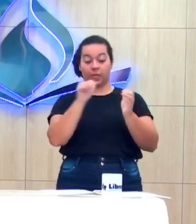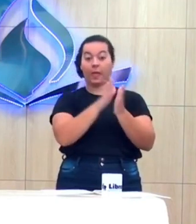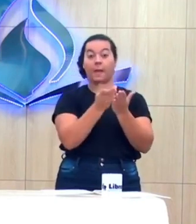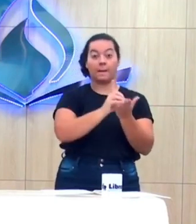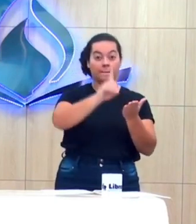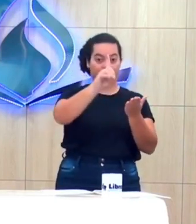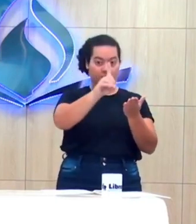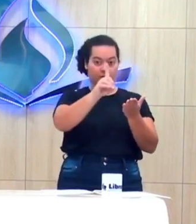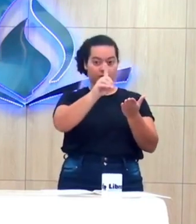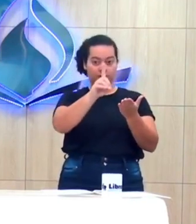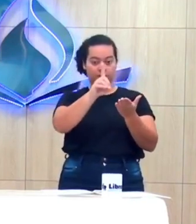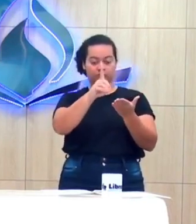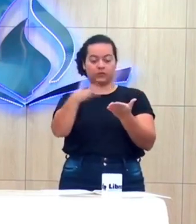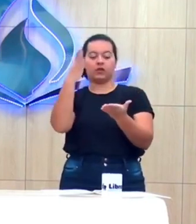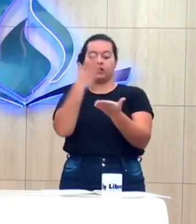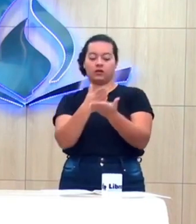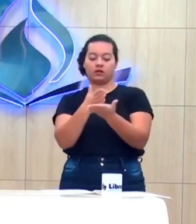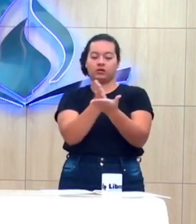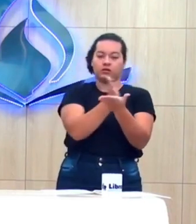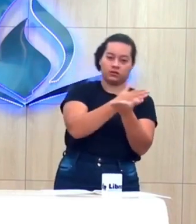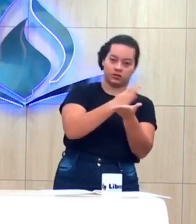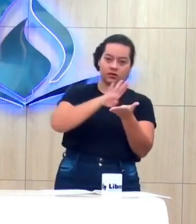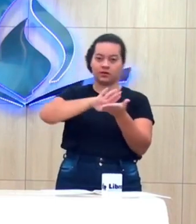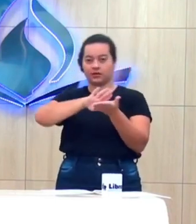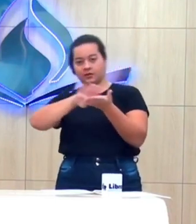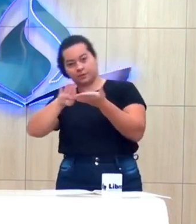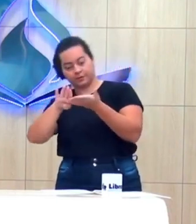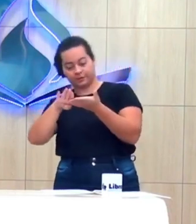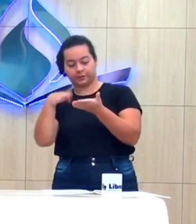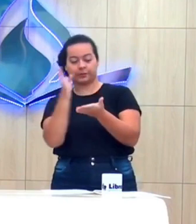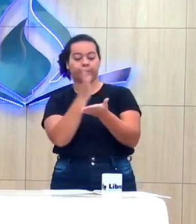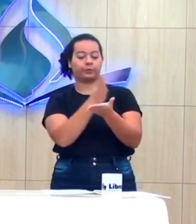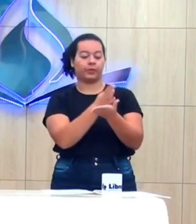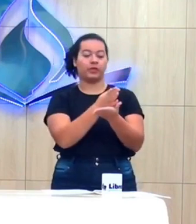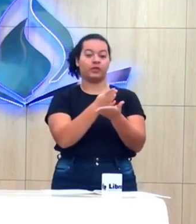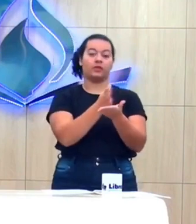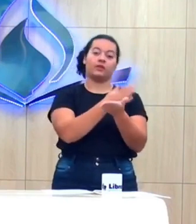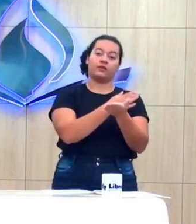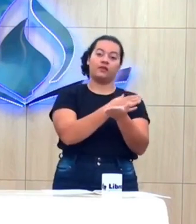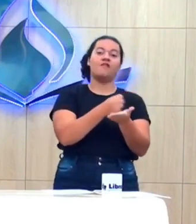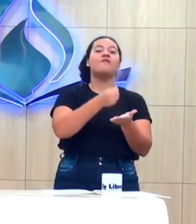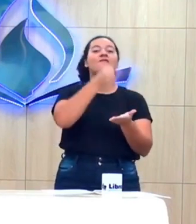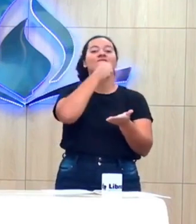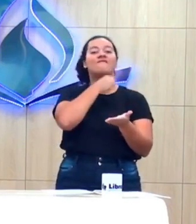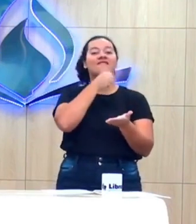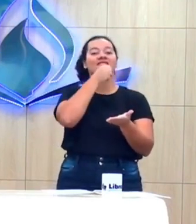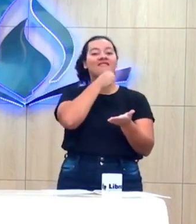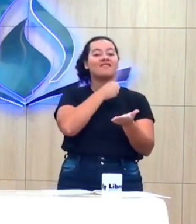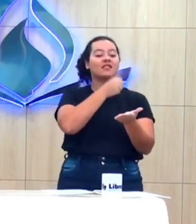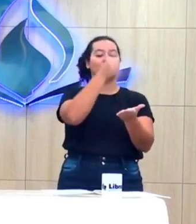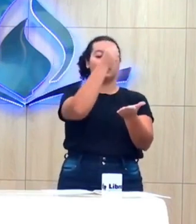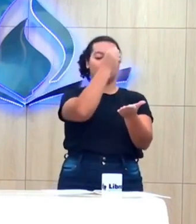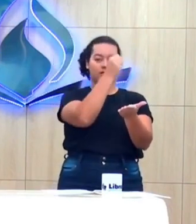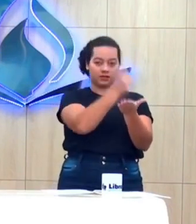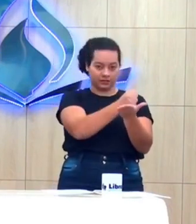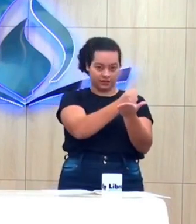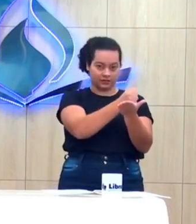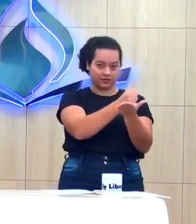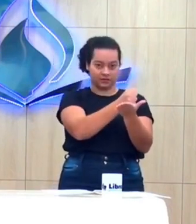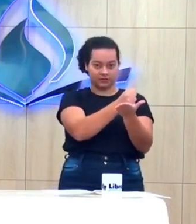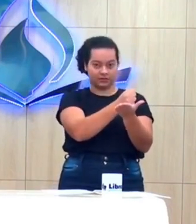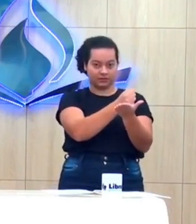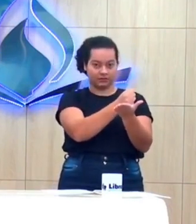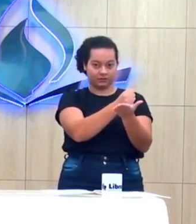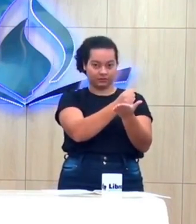ela é dividida em quantas partes? 2 partes. Então, nós temos o Velho